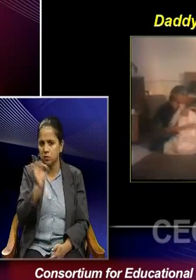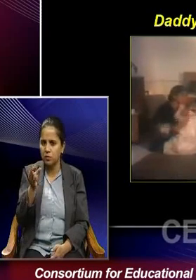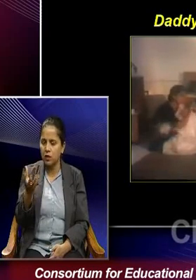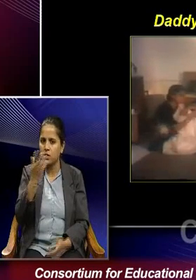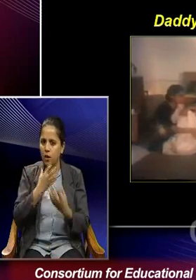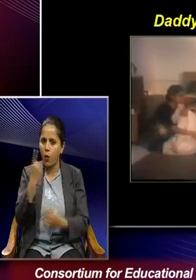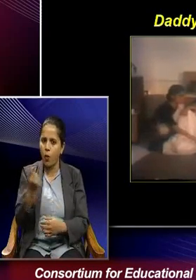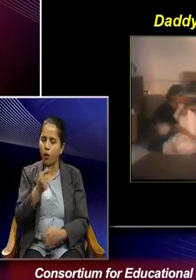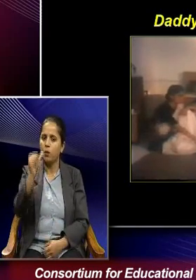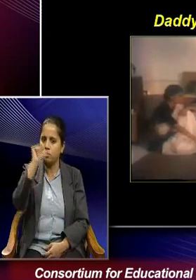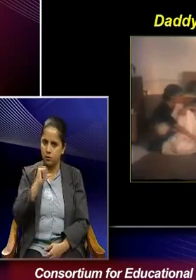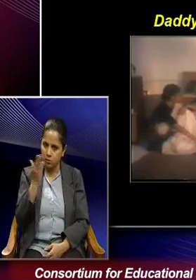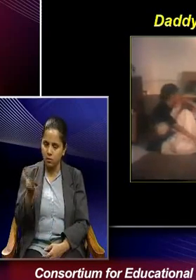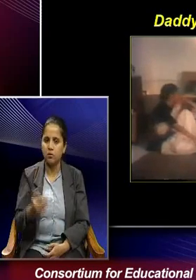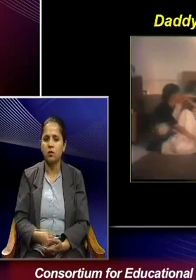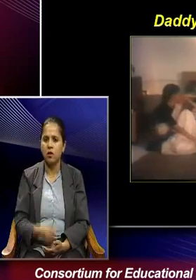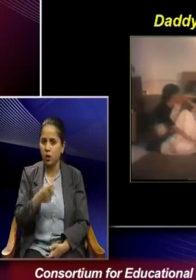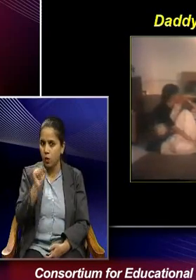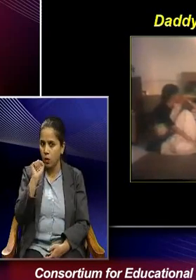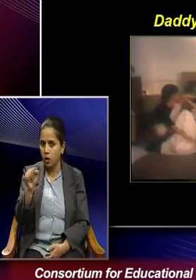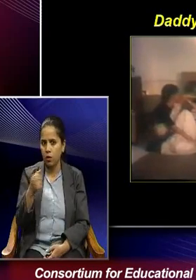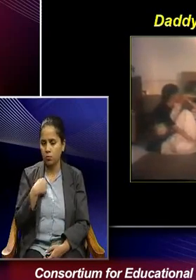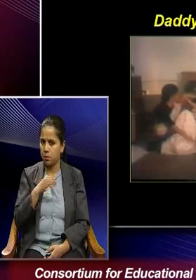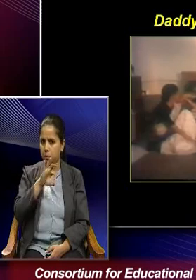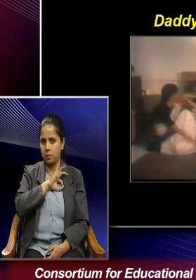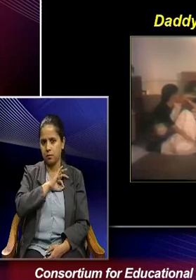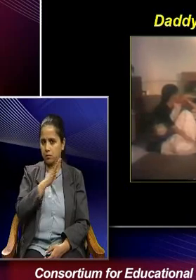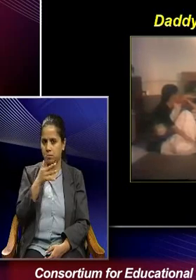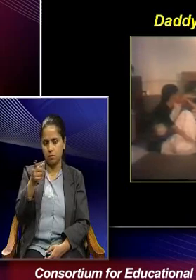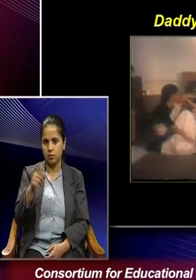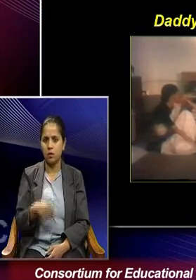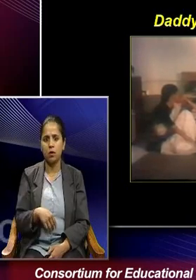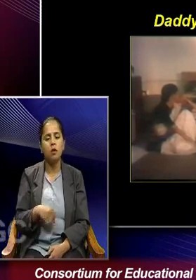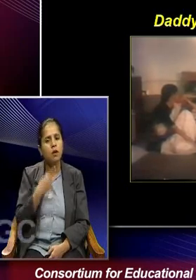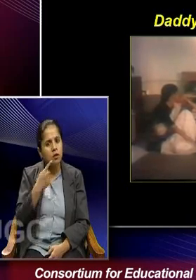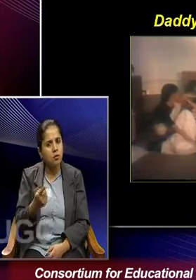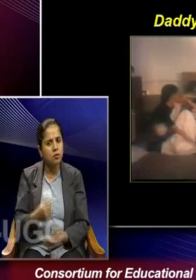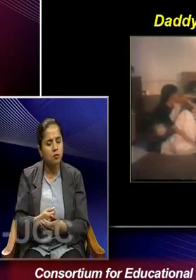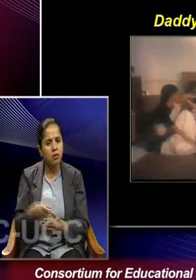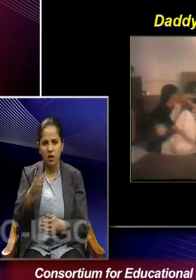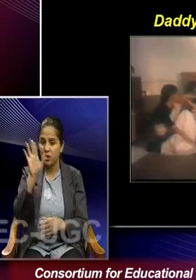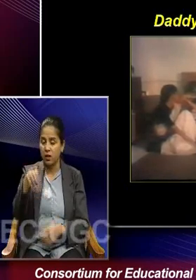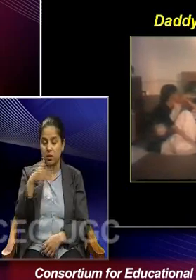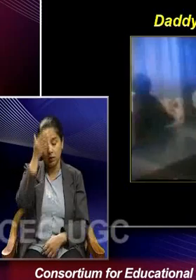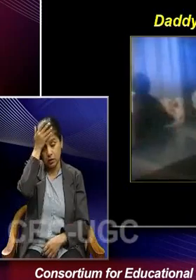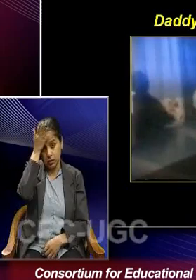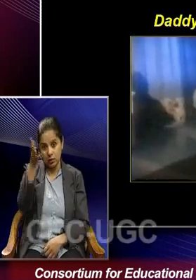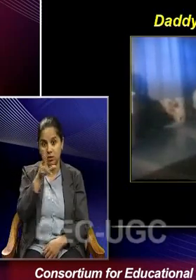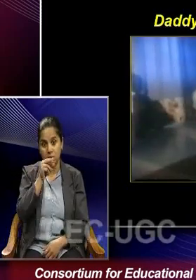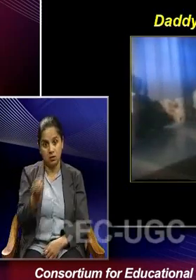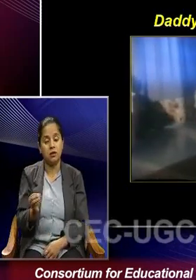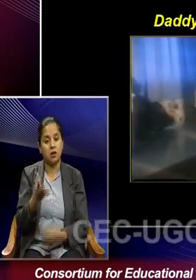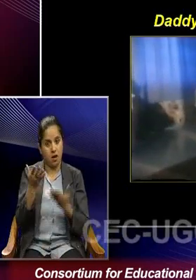और जूस पीती रहती है। मुझे ये तुम्हारी मॉडलिंग बिल्कुल पसंद नहीं है। बस आते ही शुरू हो गए ना सारे। रहने भी दो